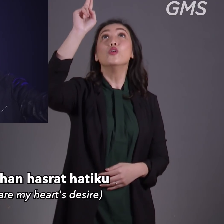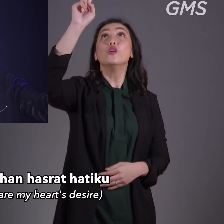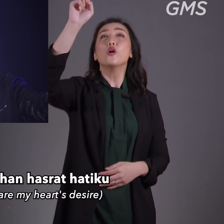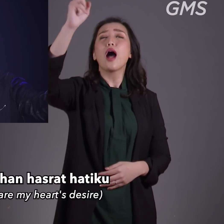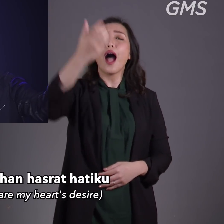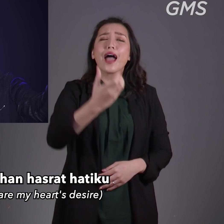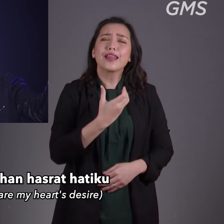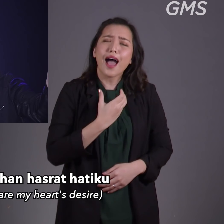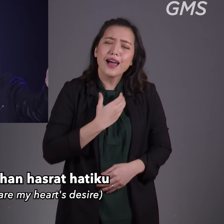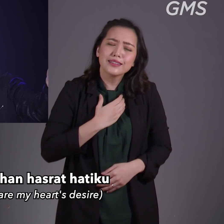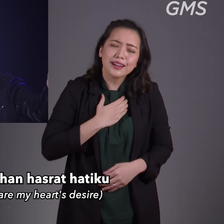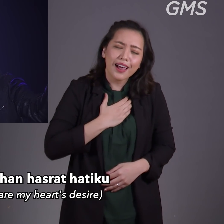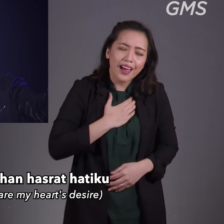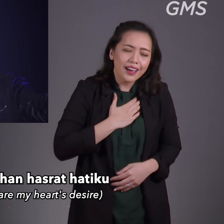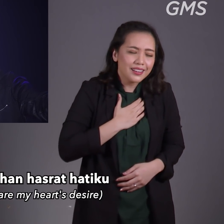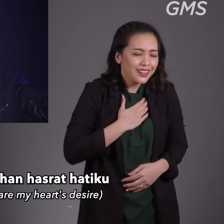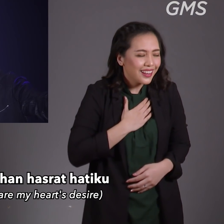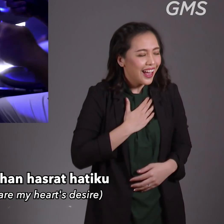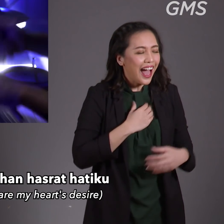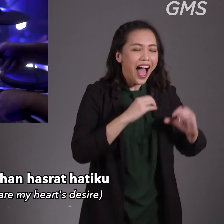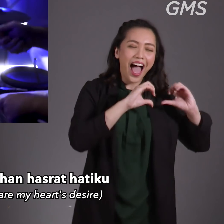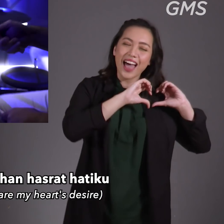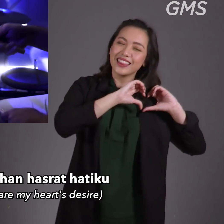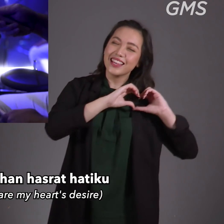Kaulah Tuhan hasrat